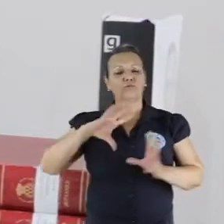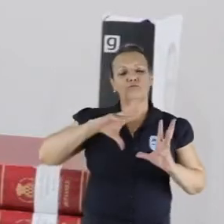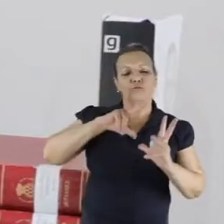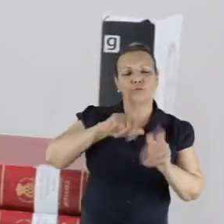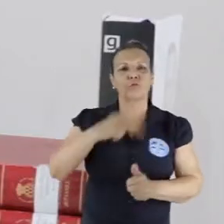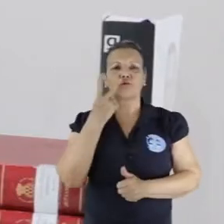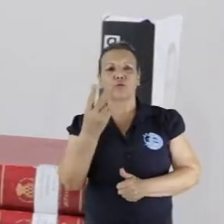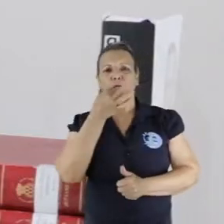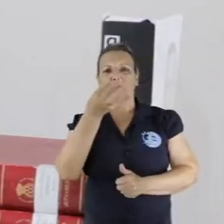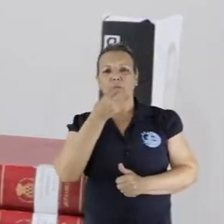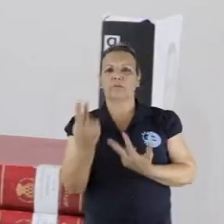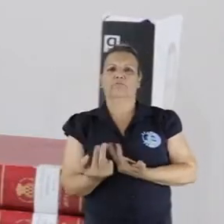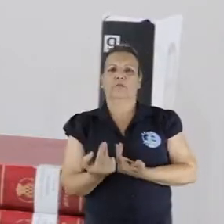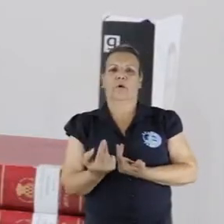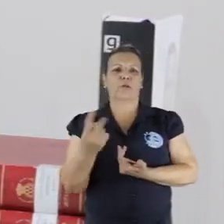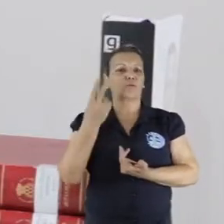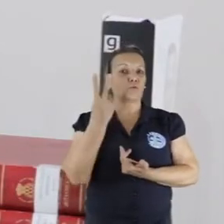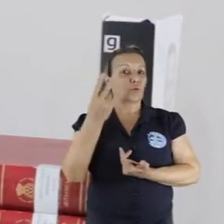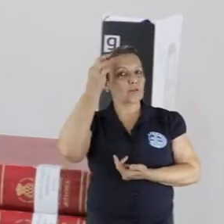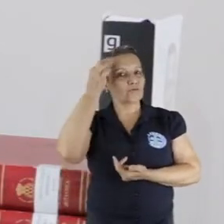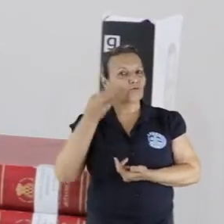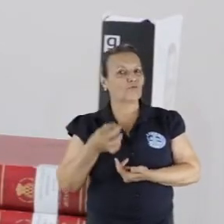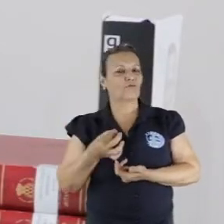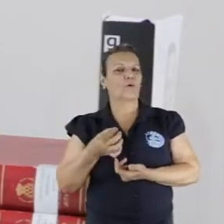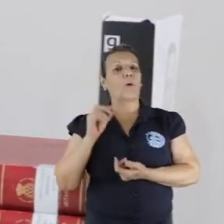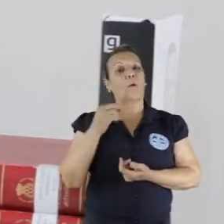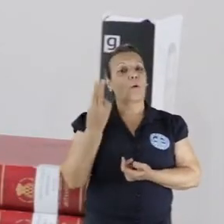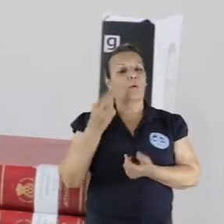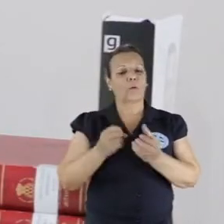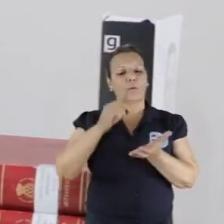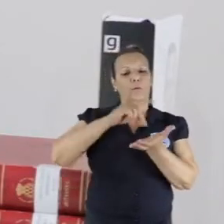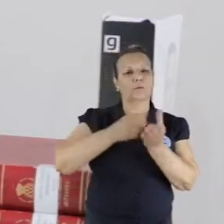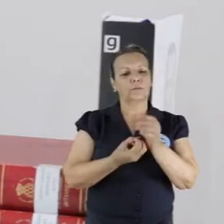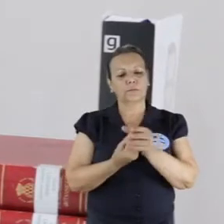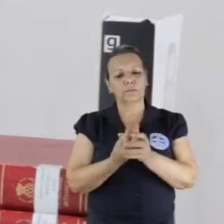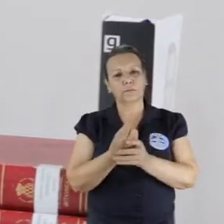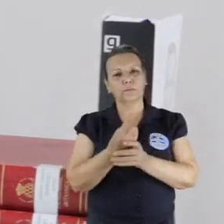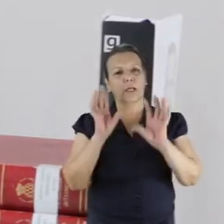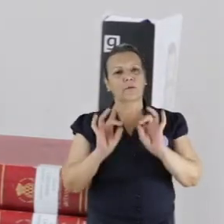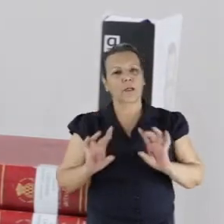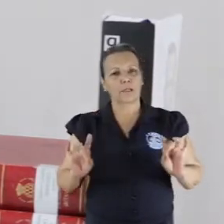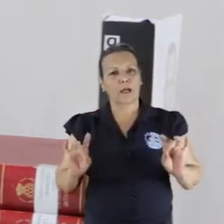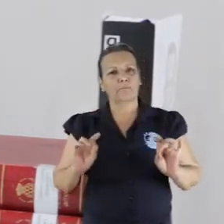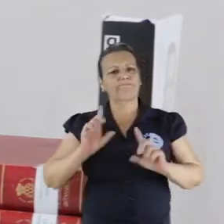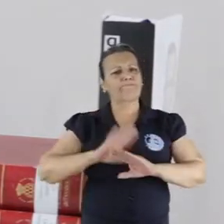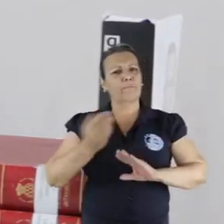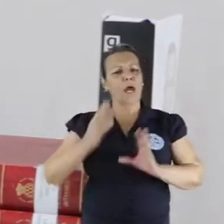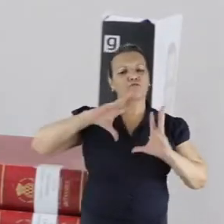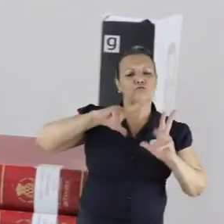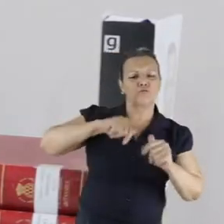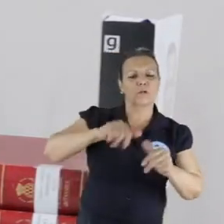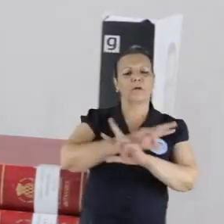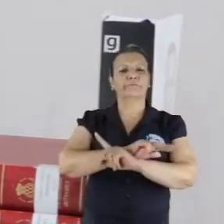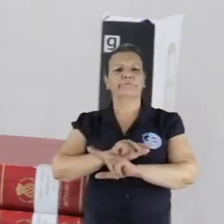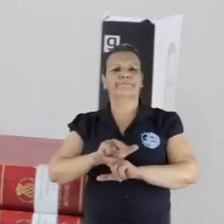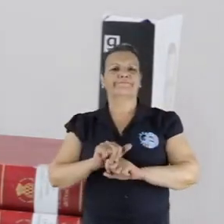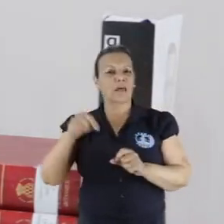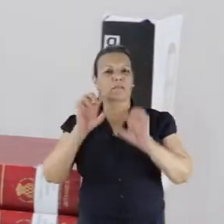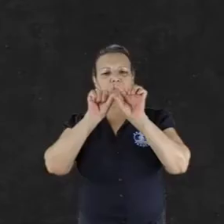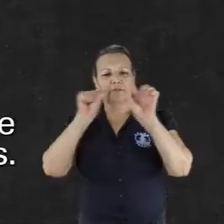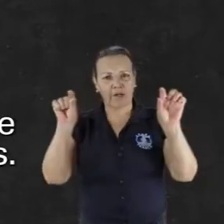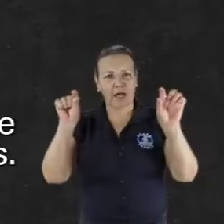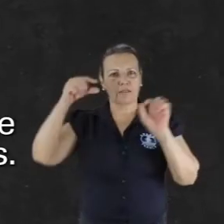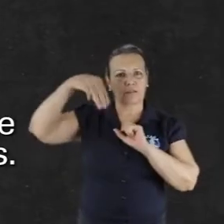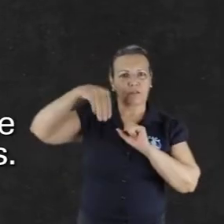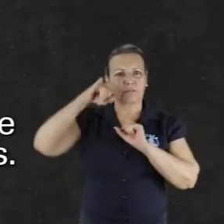Nunca houve no mundo duas opiniões iguais, nem dois fios de cabelo ou grãos. A qualidade mais universal é